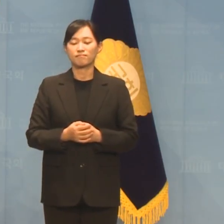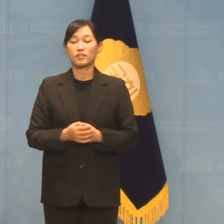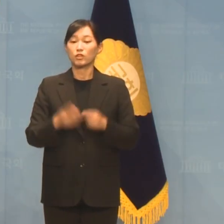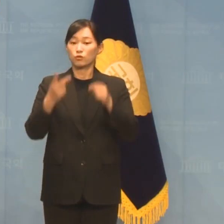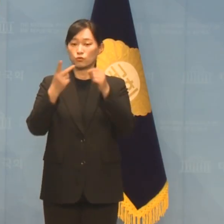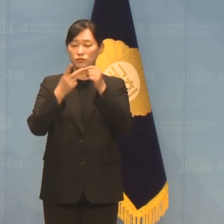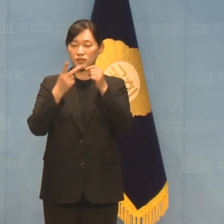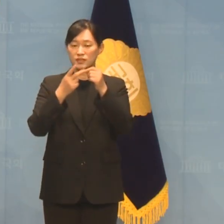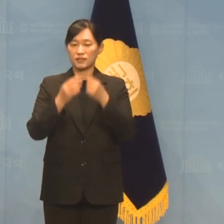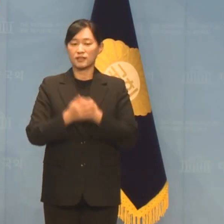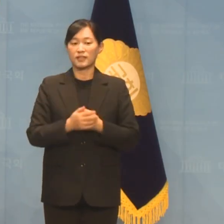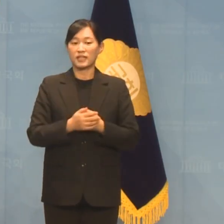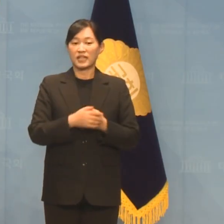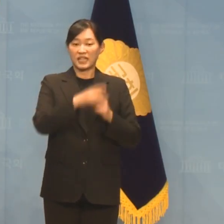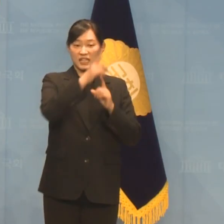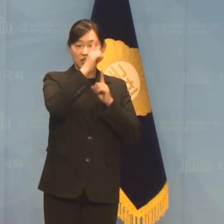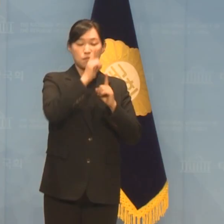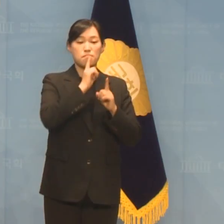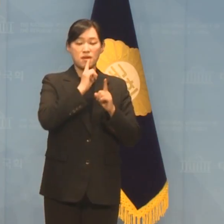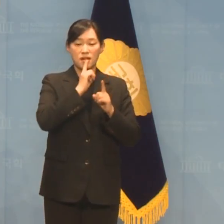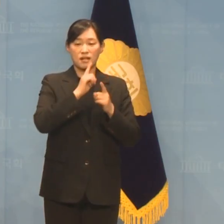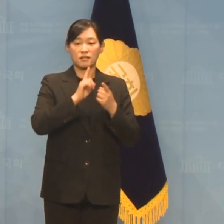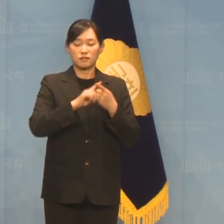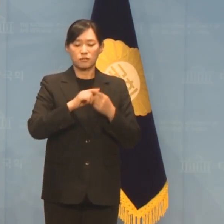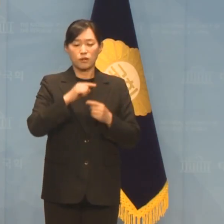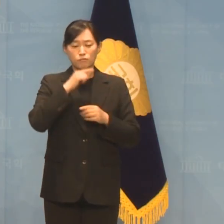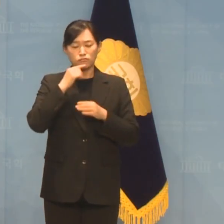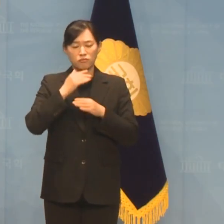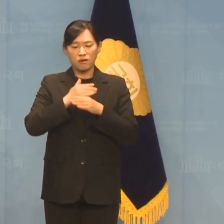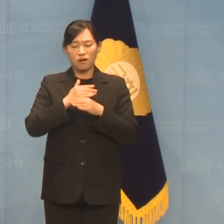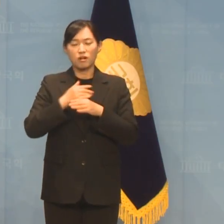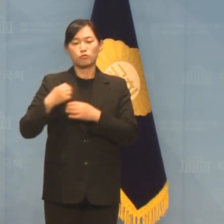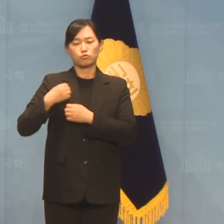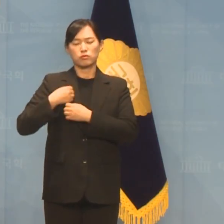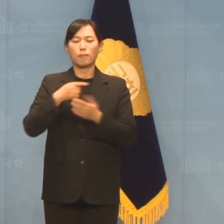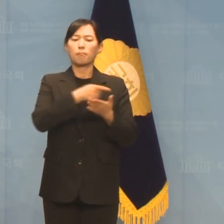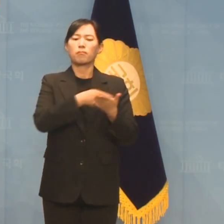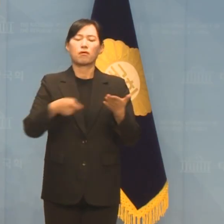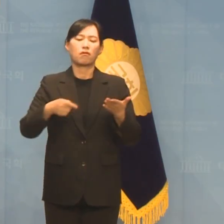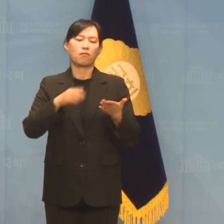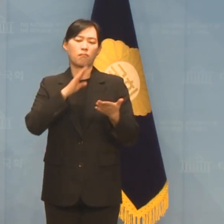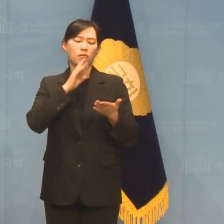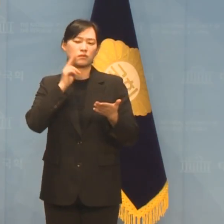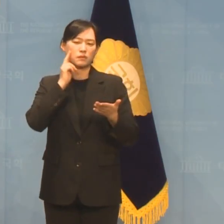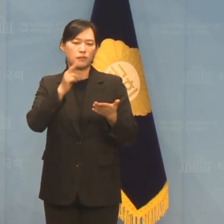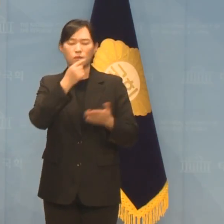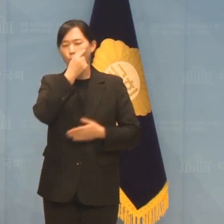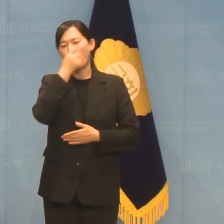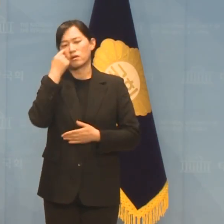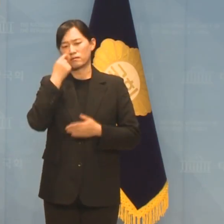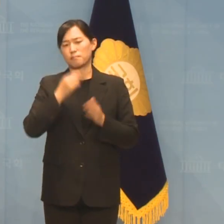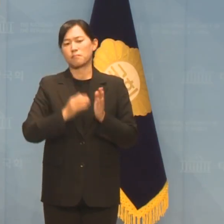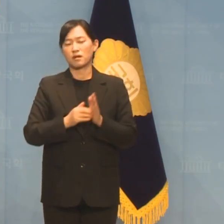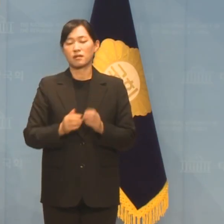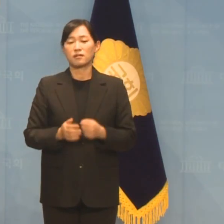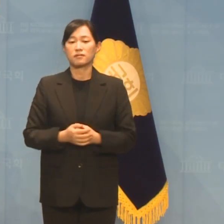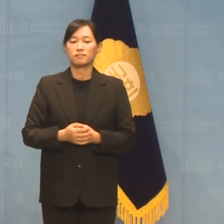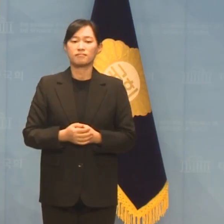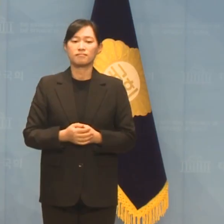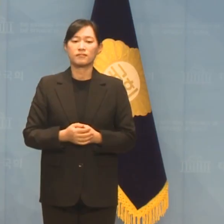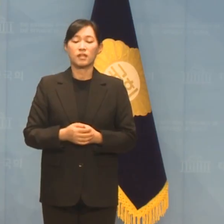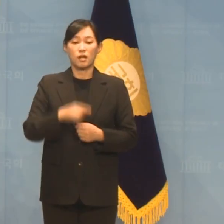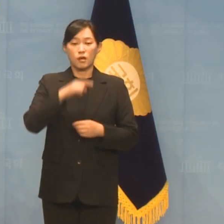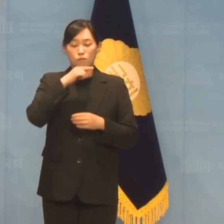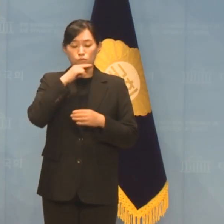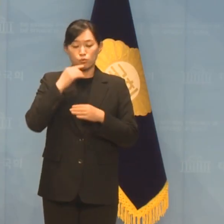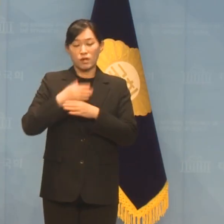둘째, 이 씨의 증언을 통해 북한군의 피해 정도가 매우 심각한 것을 확인할 수 있었습니다.